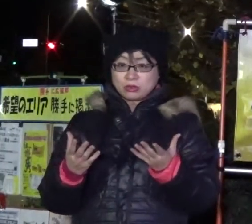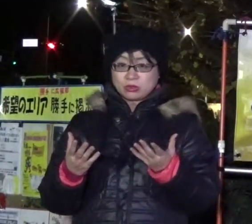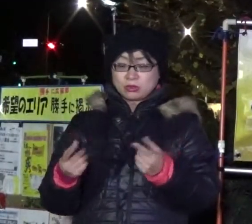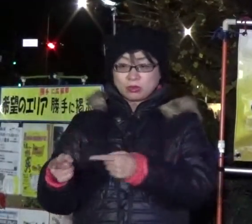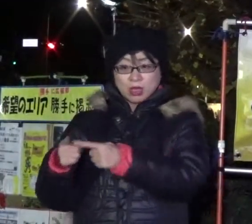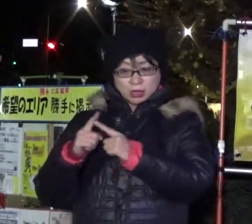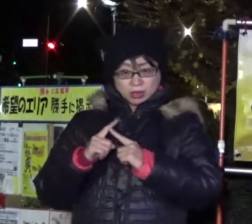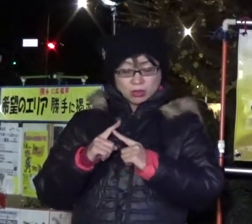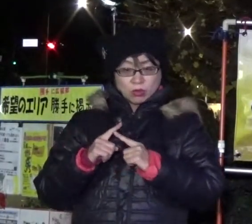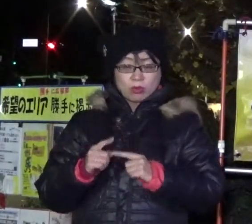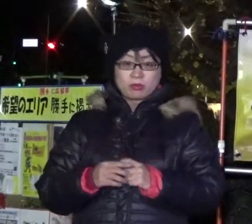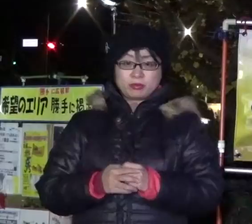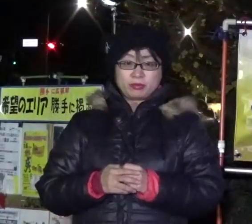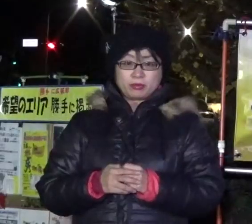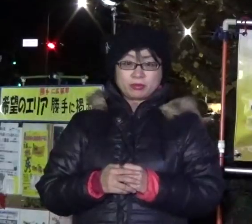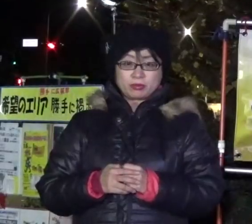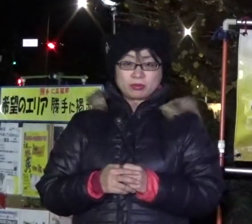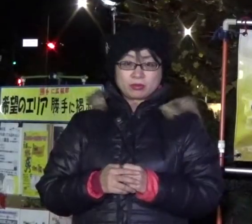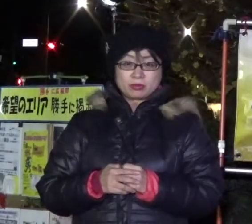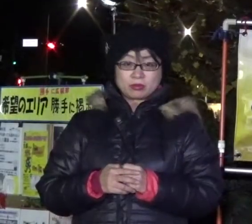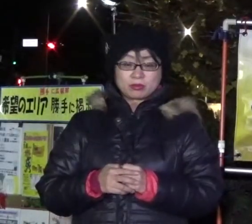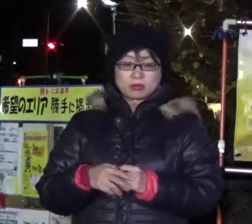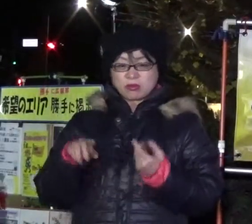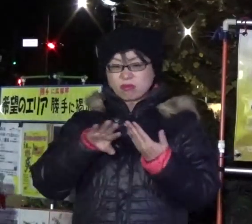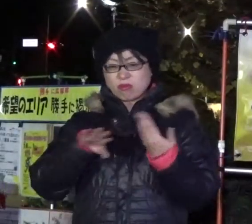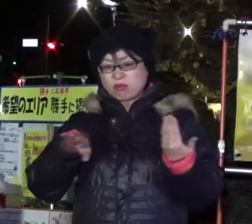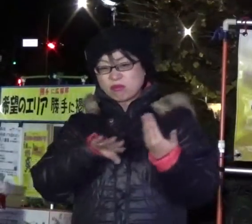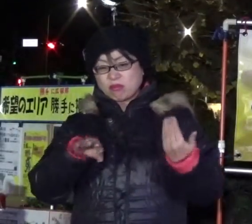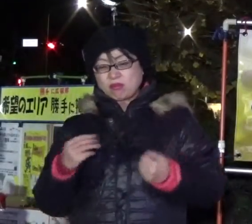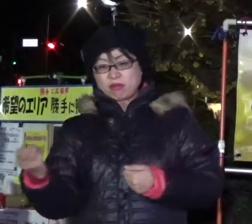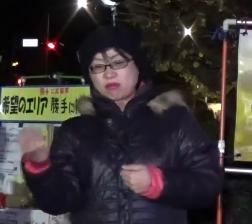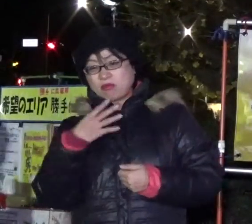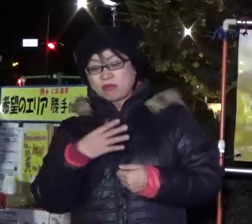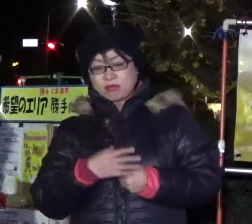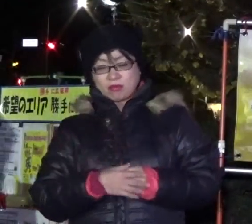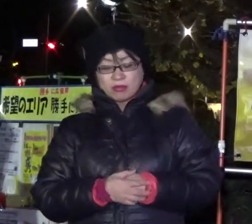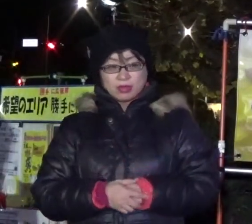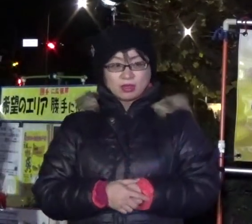ってきたところが、日和見主義者とか言ってね、